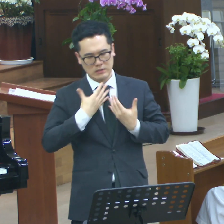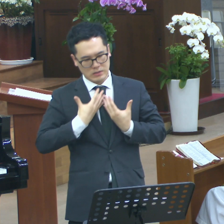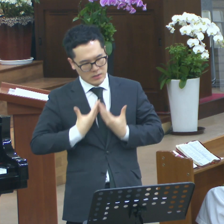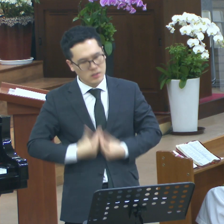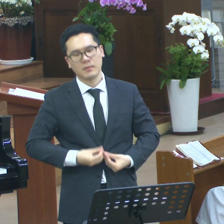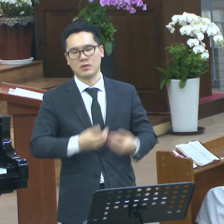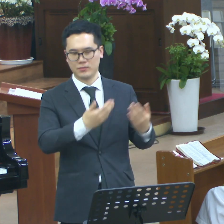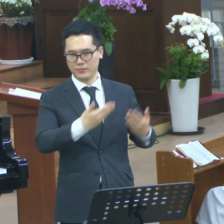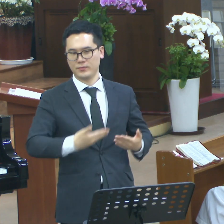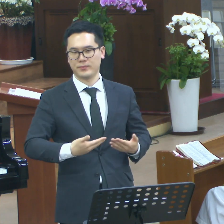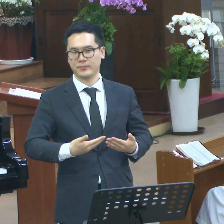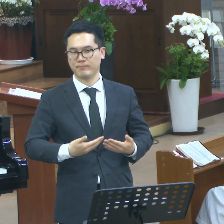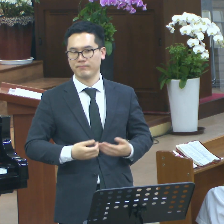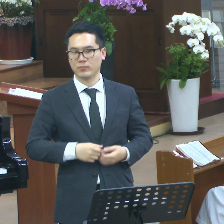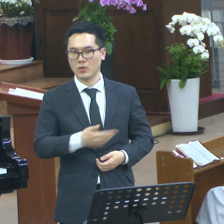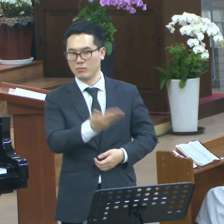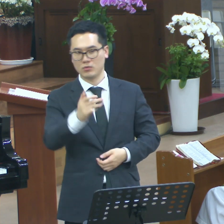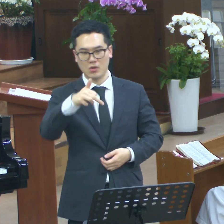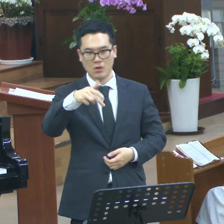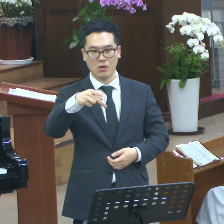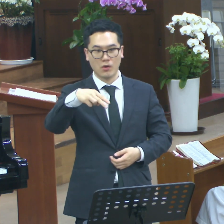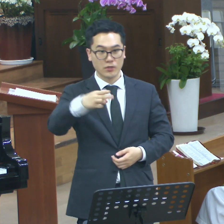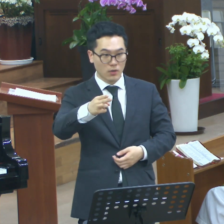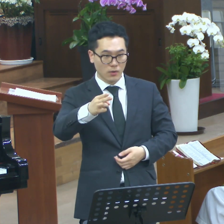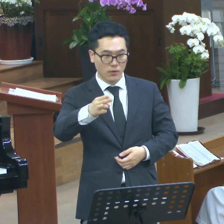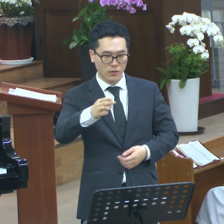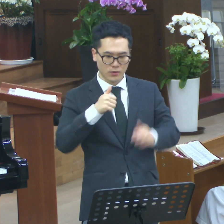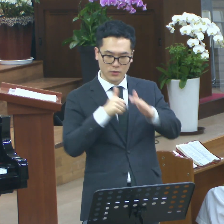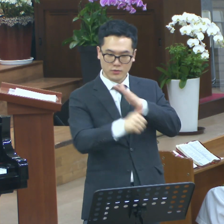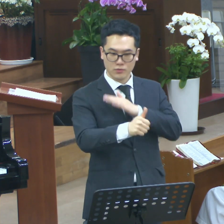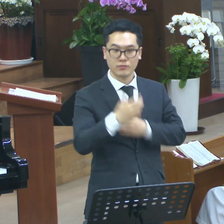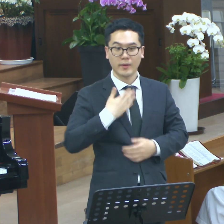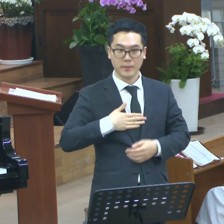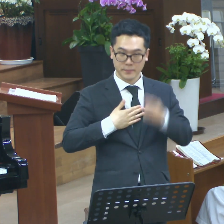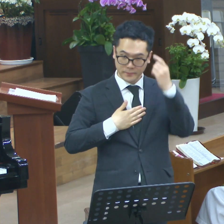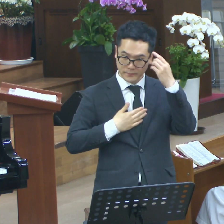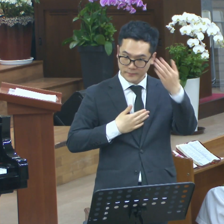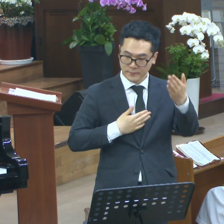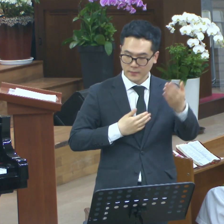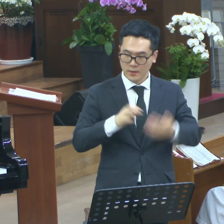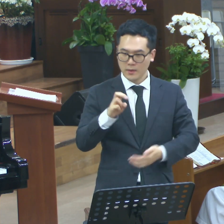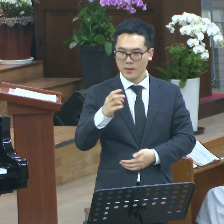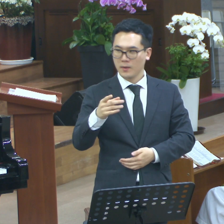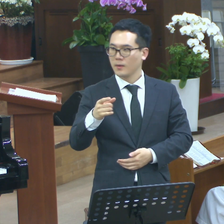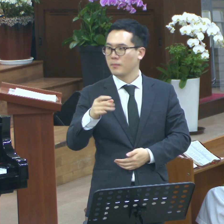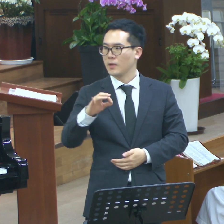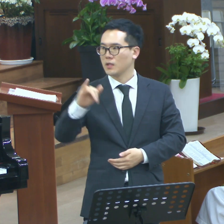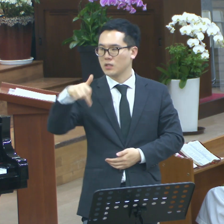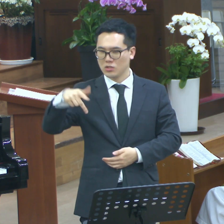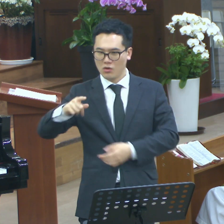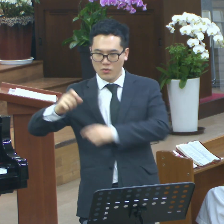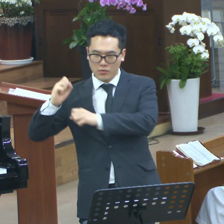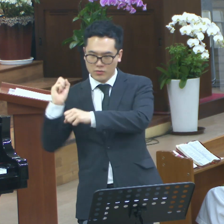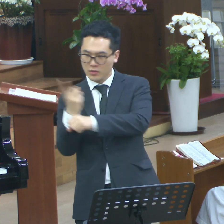커쇼라는 선수를 아시죠? 메이저리그에서 1년에 엄청난 돈을 받으면서 공을